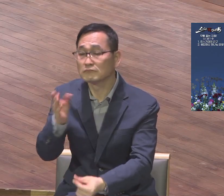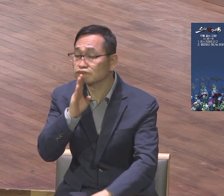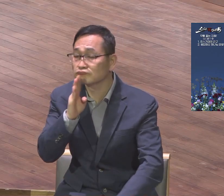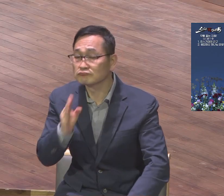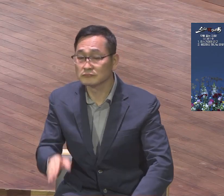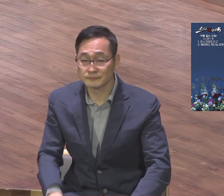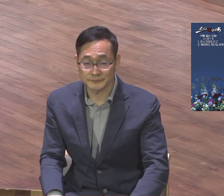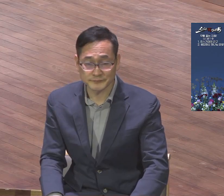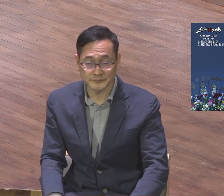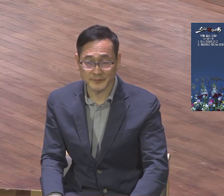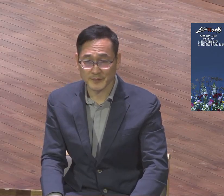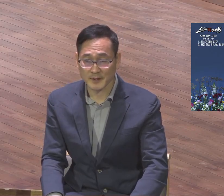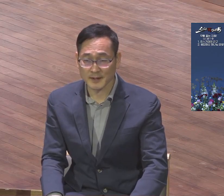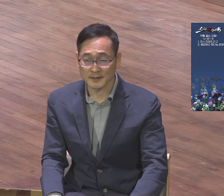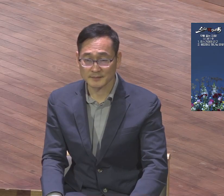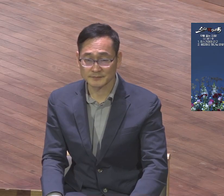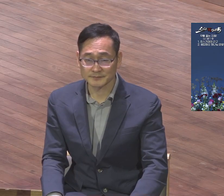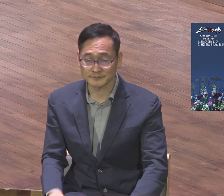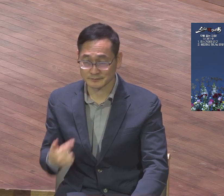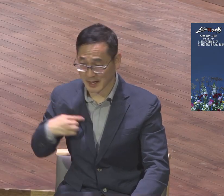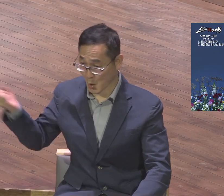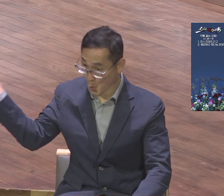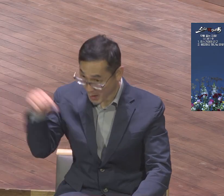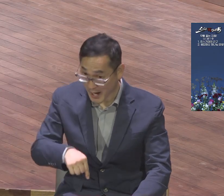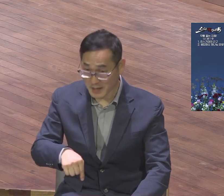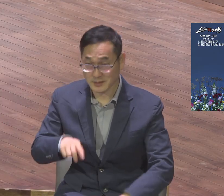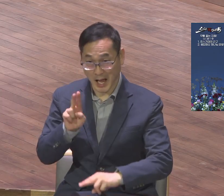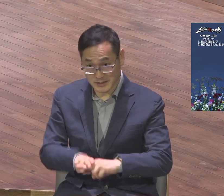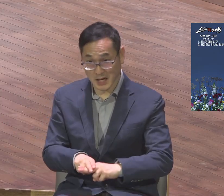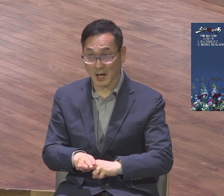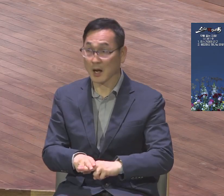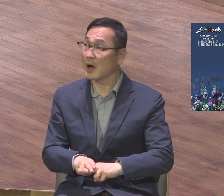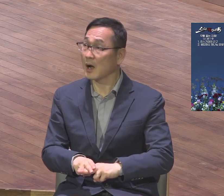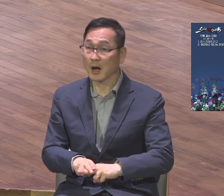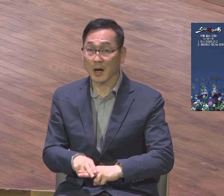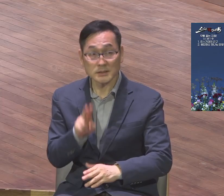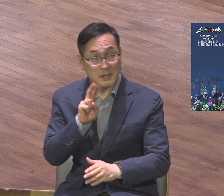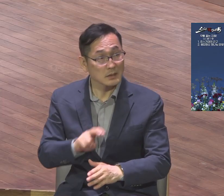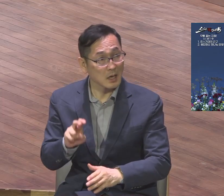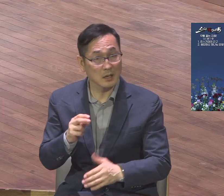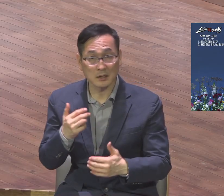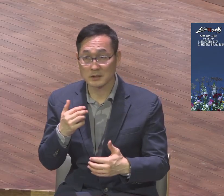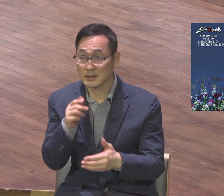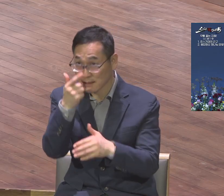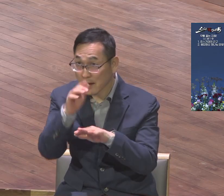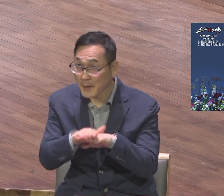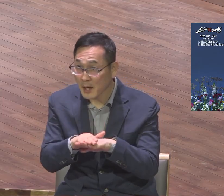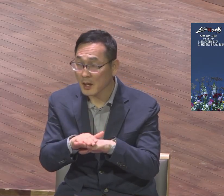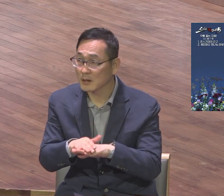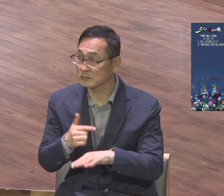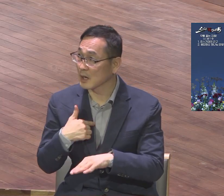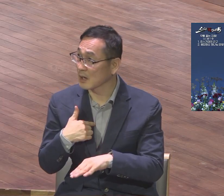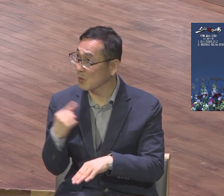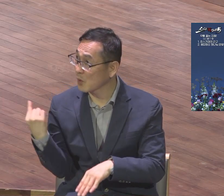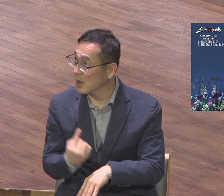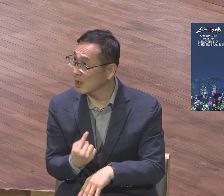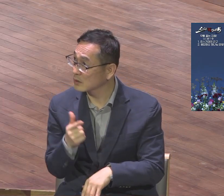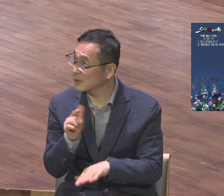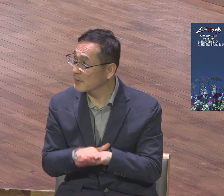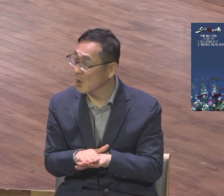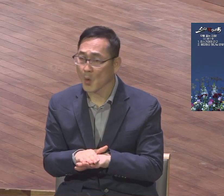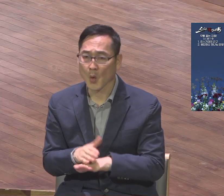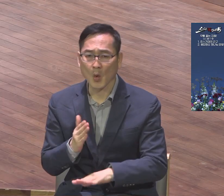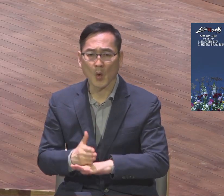은혜를 생각하세요. 이 자리에 와서 두 발로 걸어와서 앉은 것만 감사해야 돼요. 응? 하나님 감사합니다. 날마다